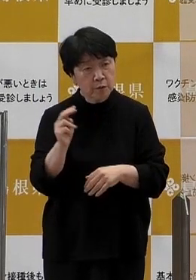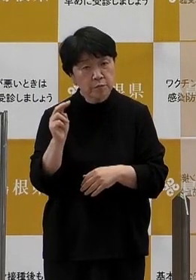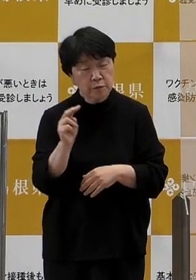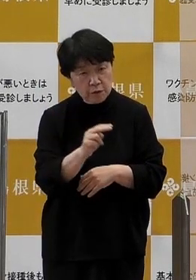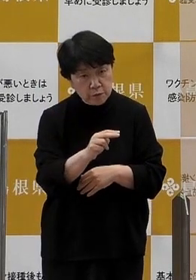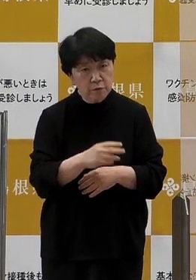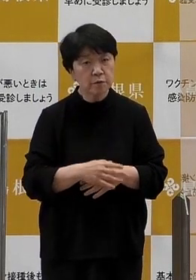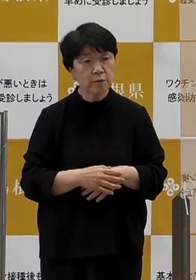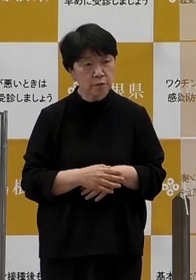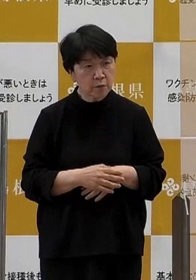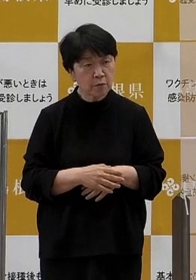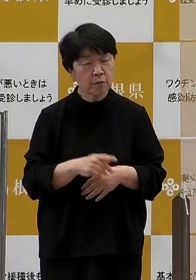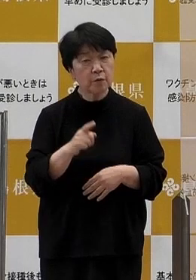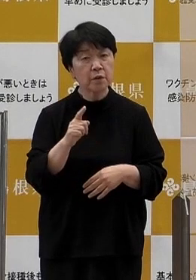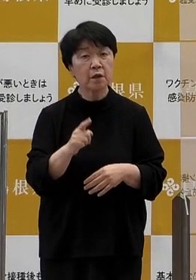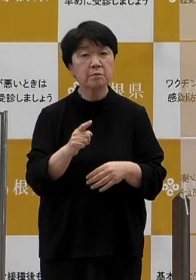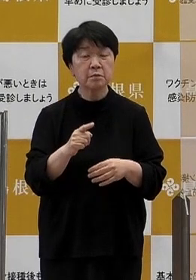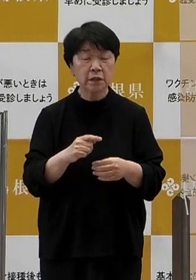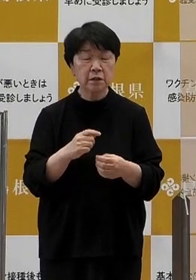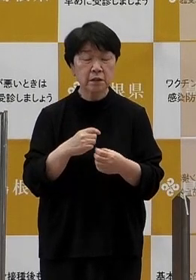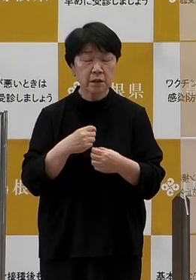そうすると、これはやっぱ感染者数